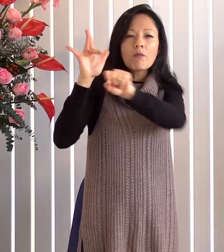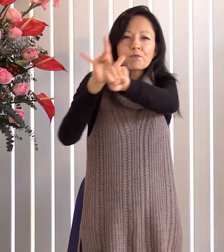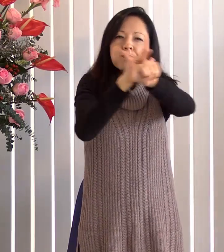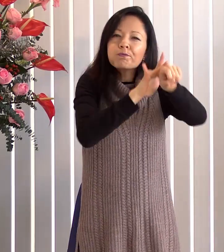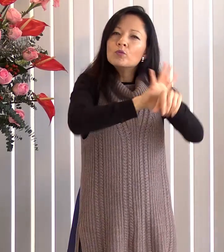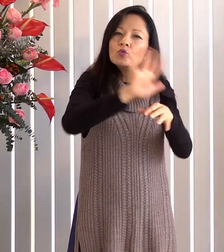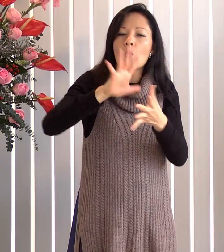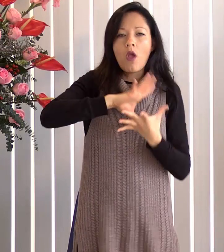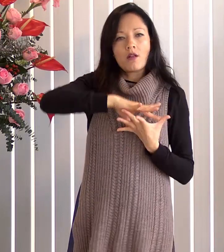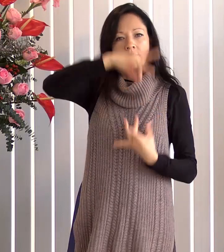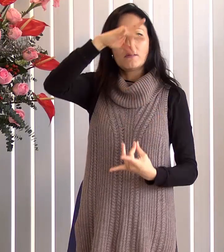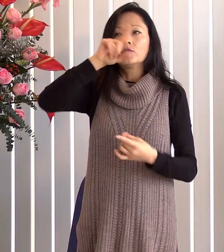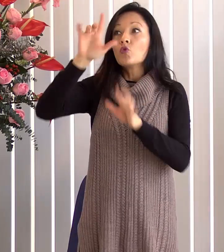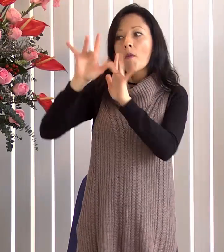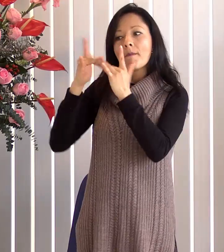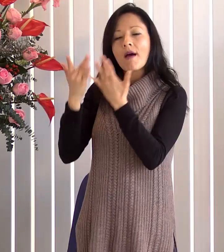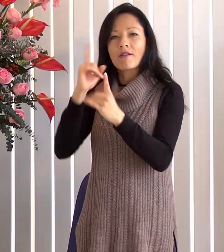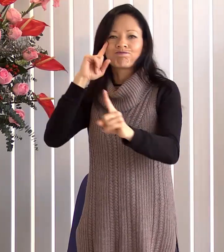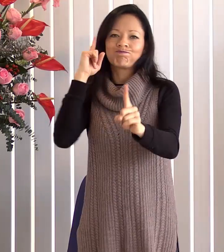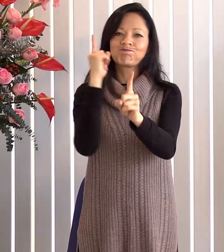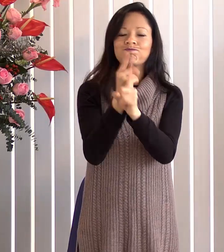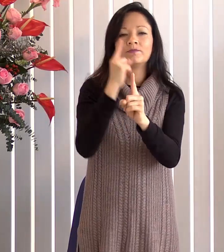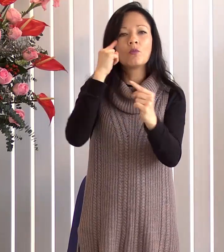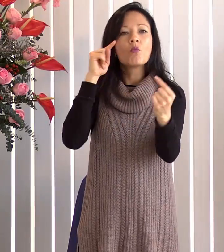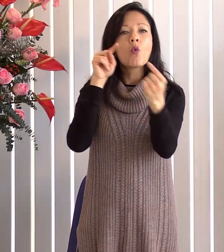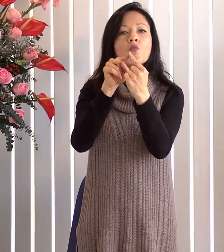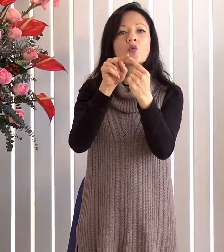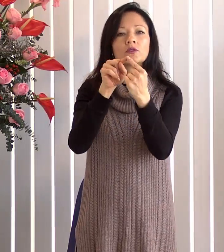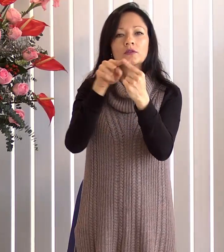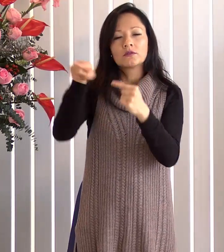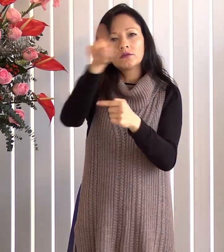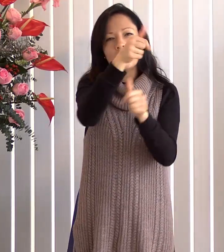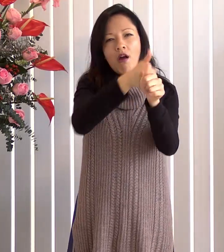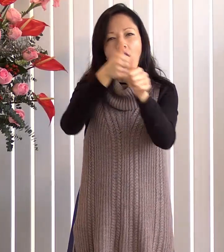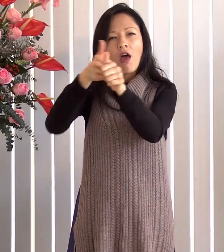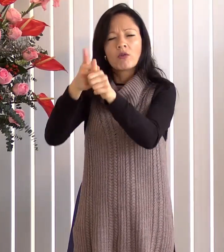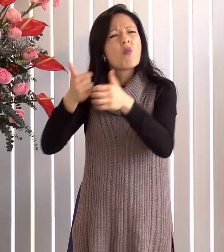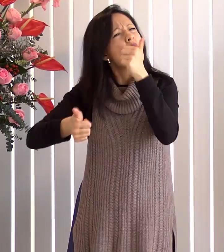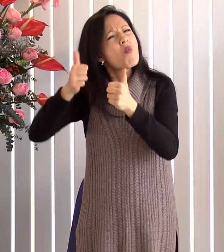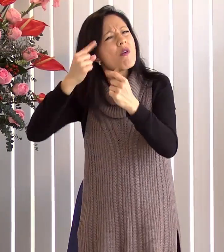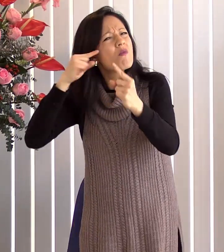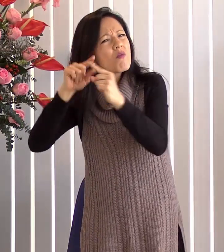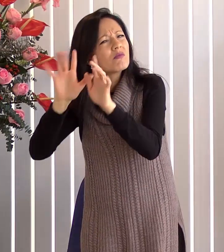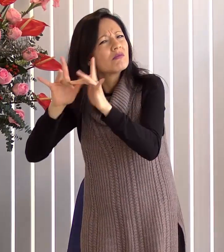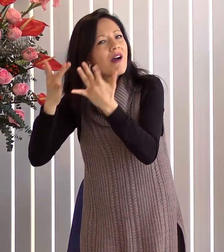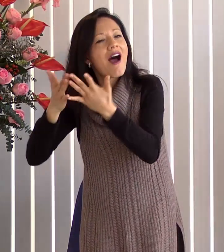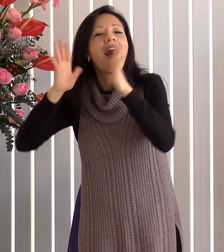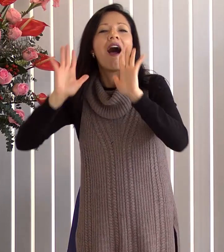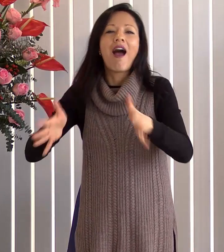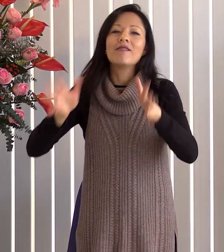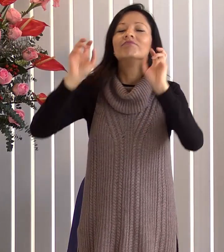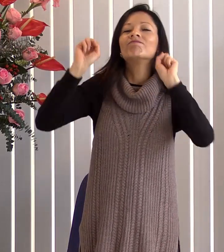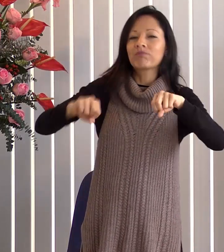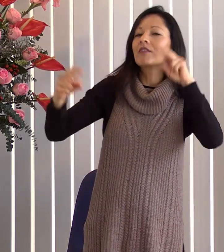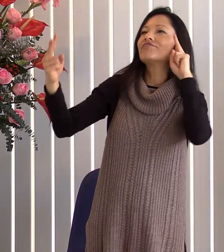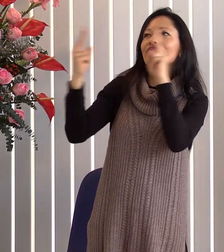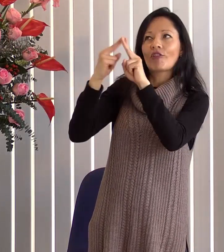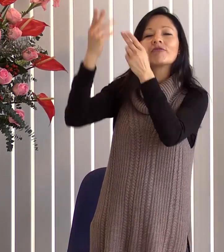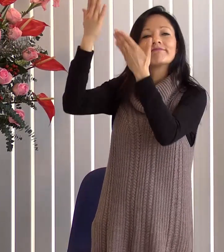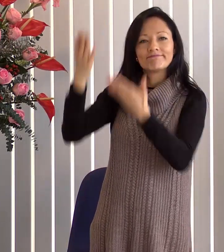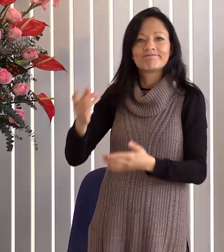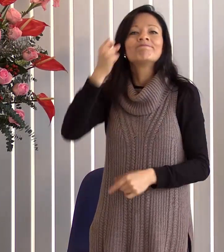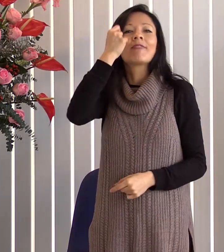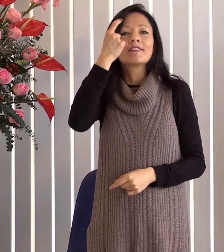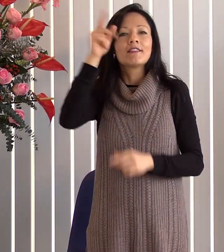palabra cumpla el propósito para el cual el Señor la envió. El propósito de la palabra es que podamos conocerlo, que podamos entender